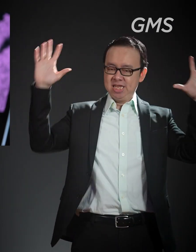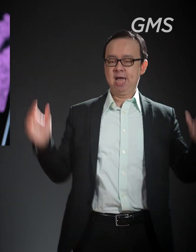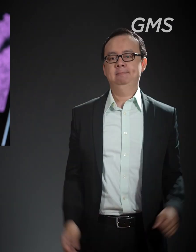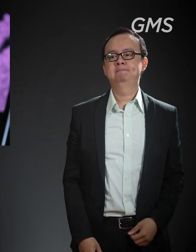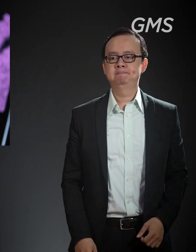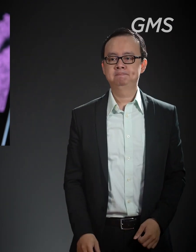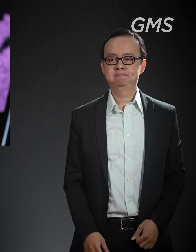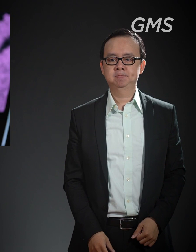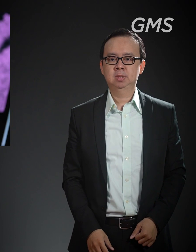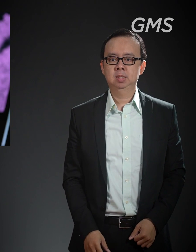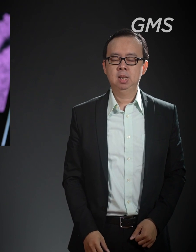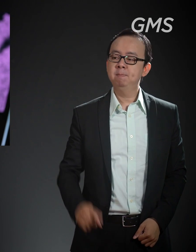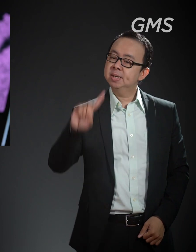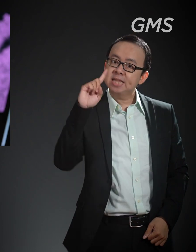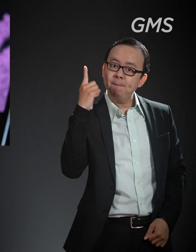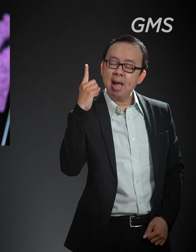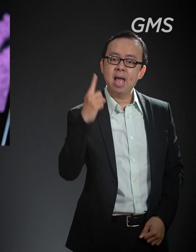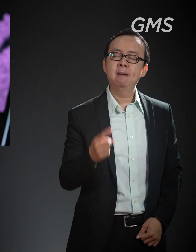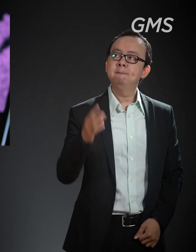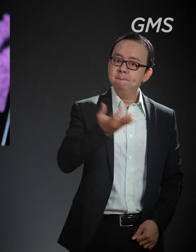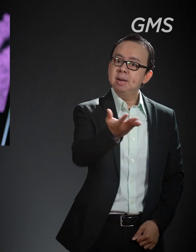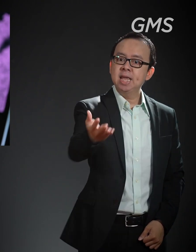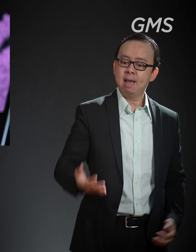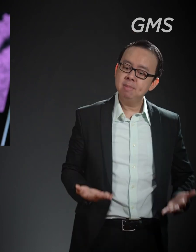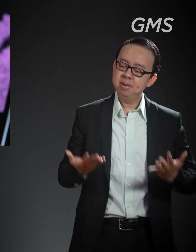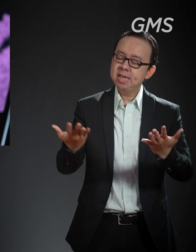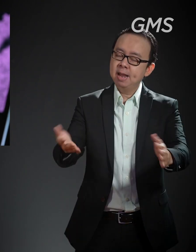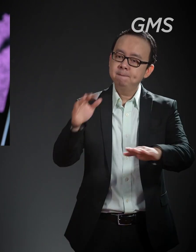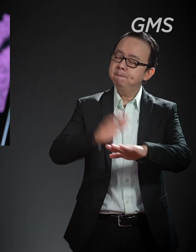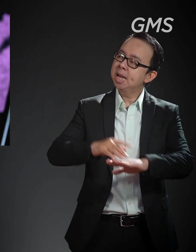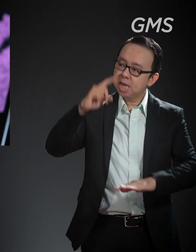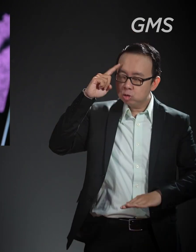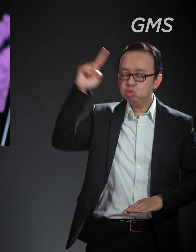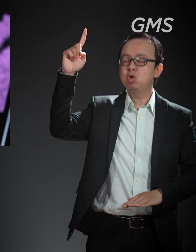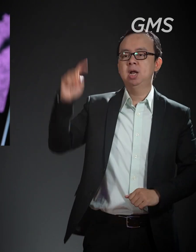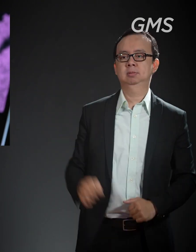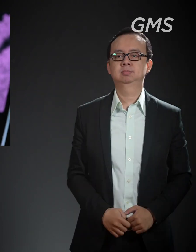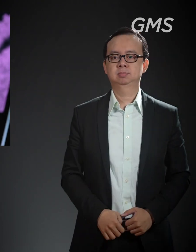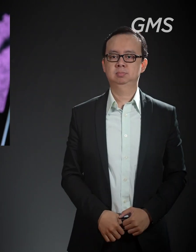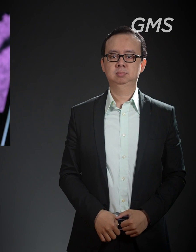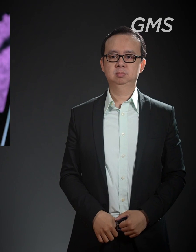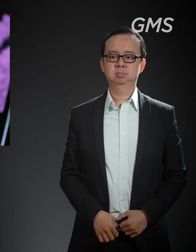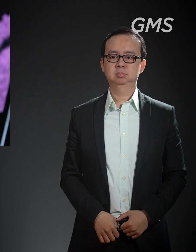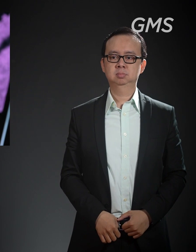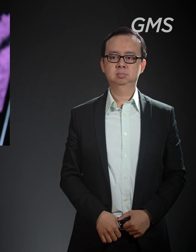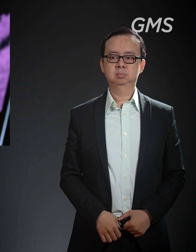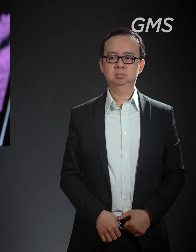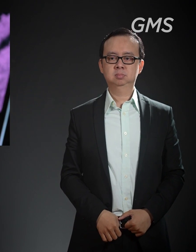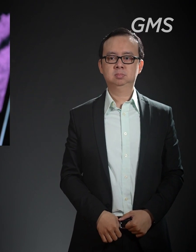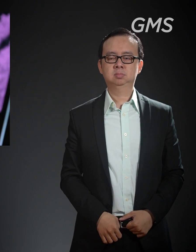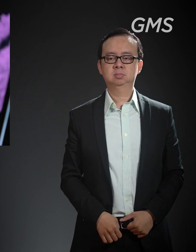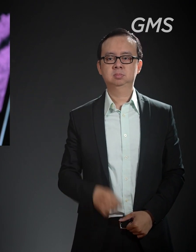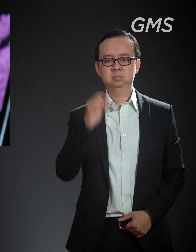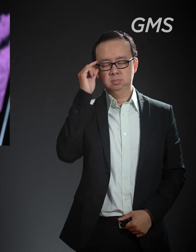mereka pertama-tama kepada Allah. Itulah sebabnya. Karena itu mereka bisa